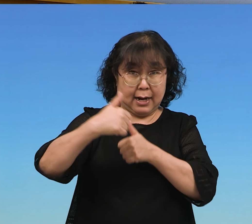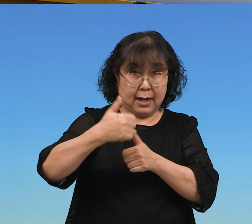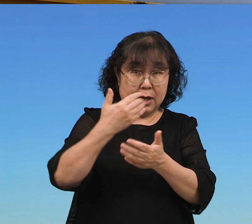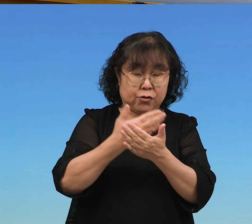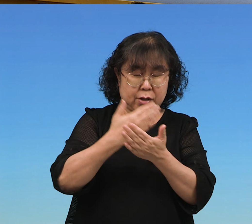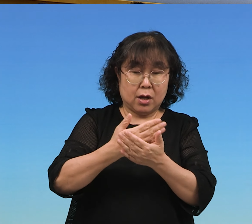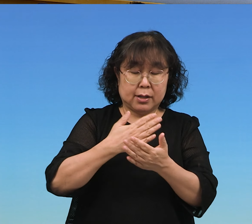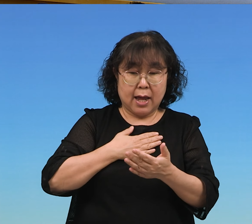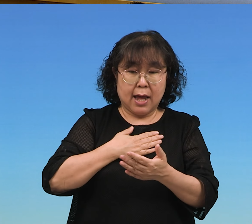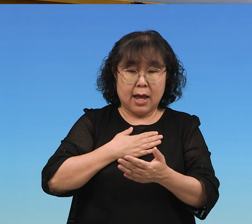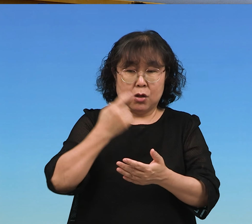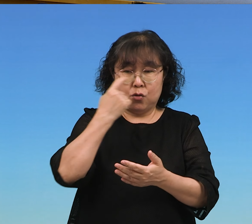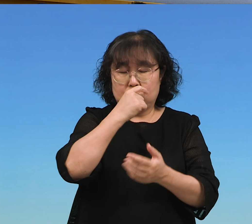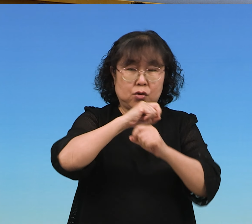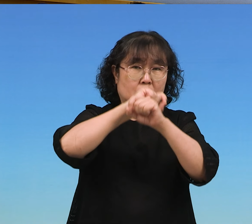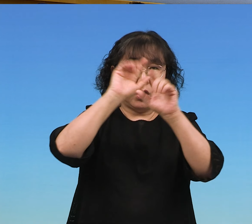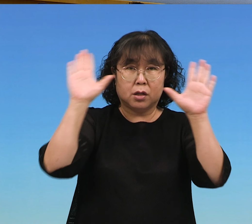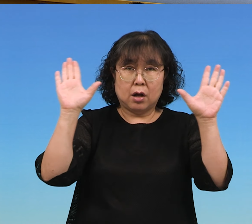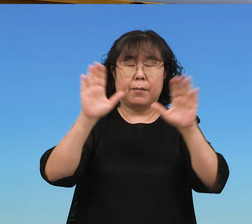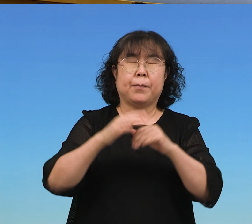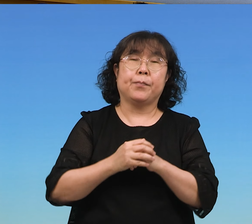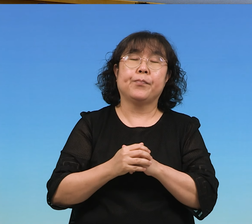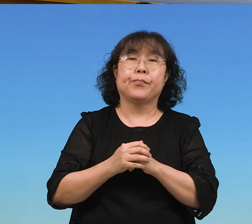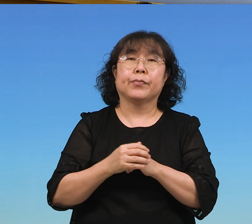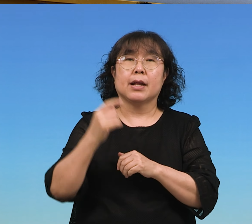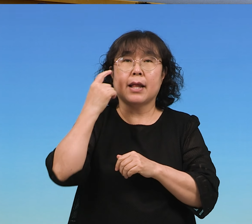저를 따라해 보세요. 내 눈을 열어서,